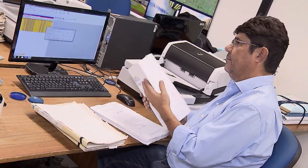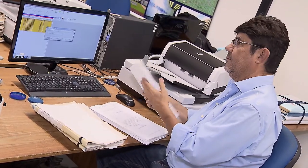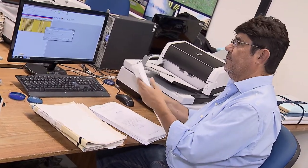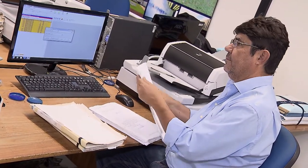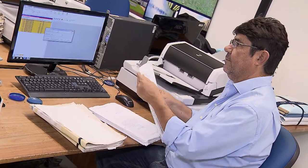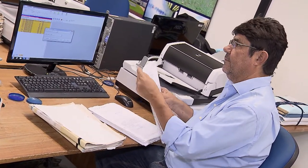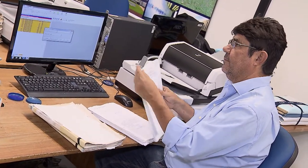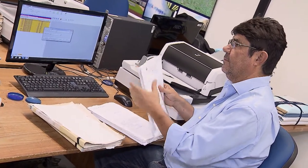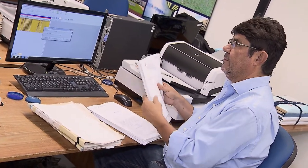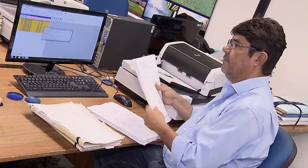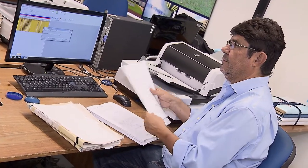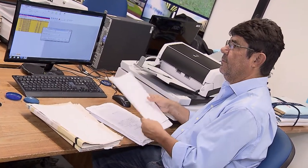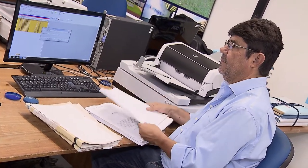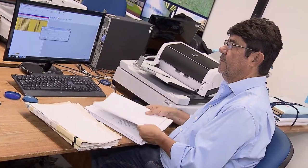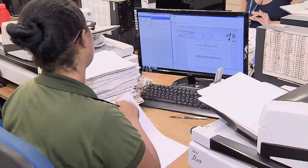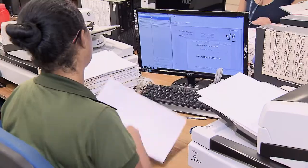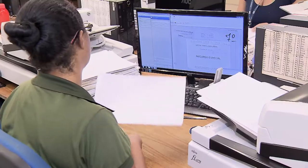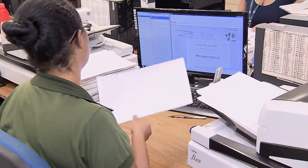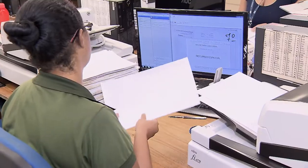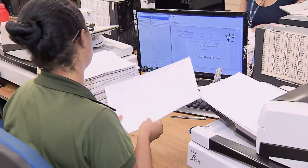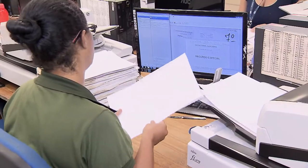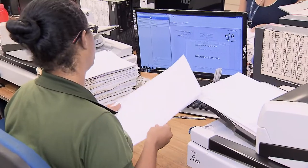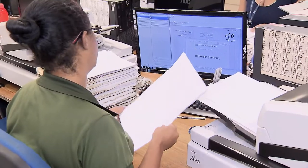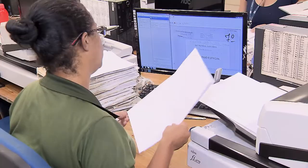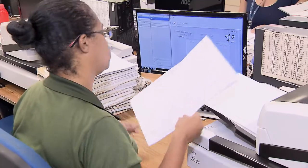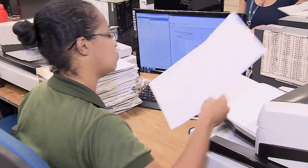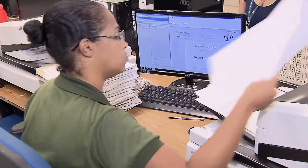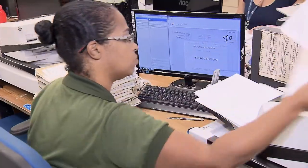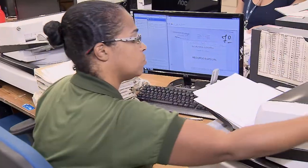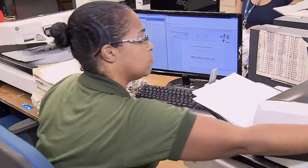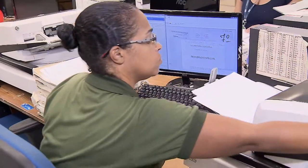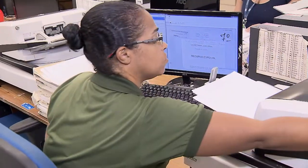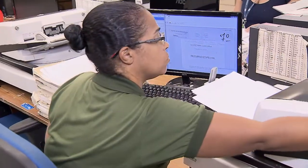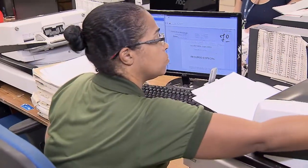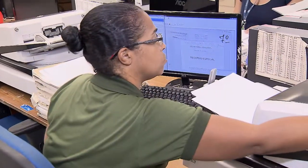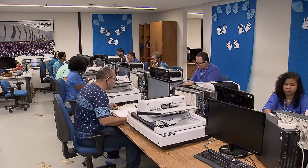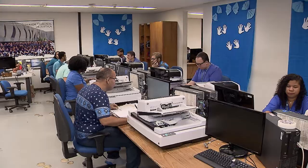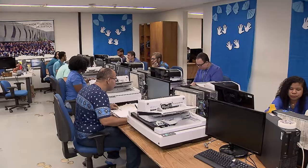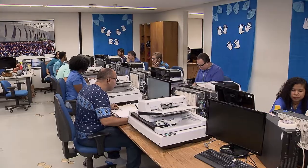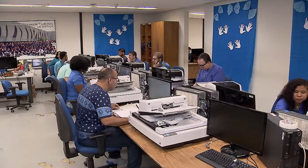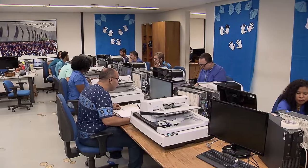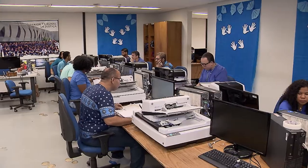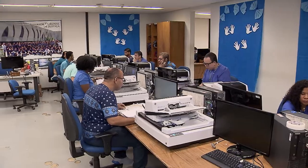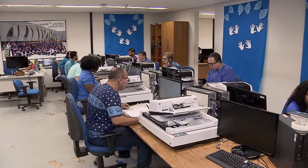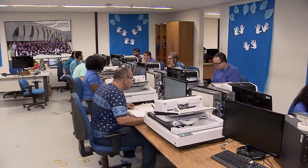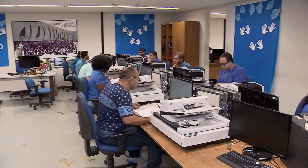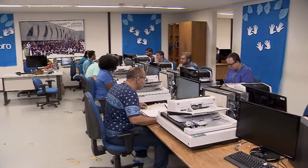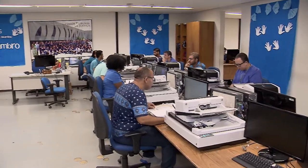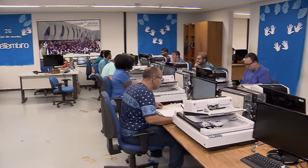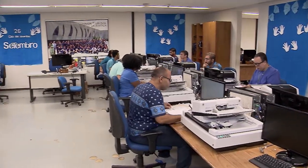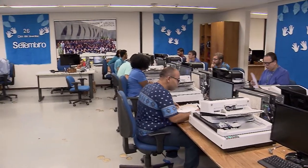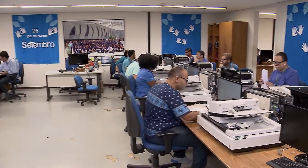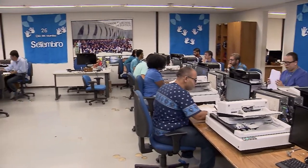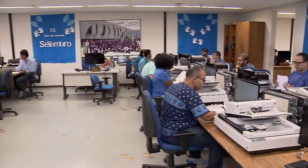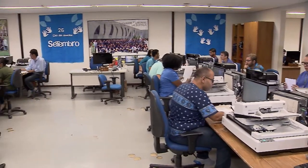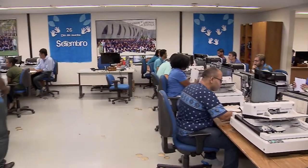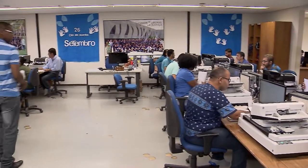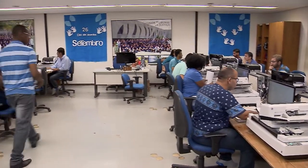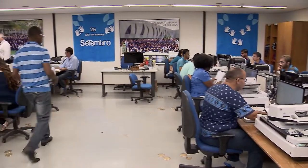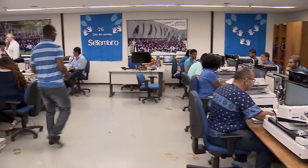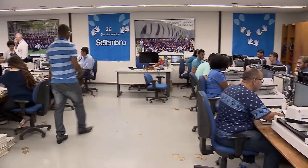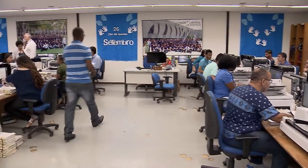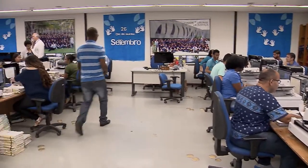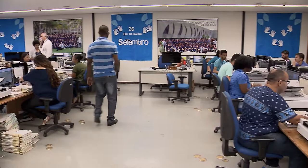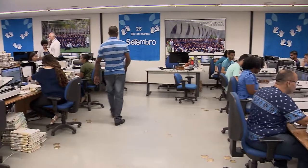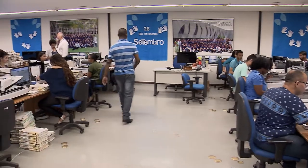364 milhões de páginas. Eles cuidam dos autos que ainda chegam em papel, digitalizam processos e capturam